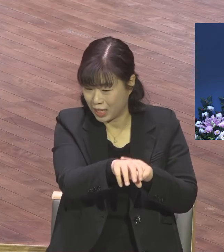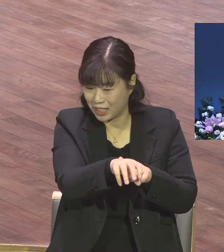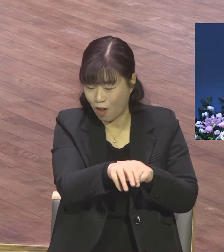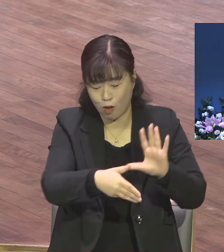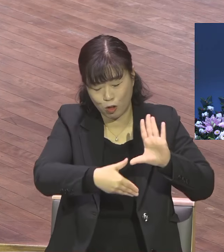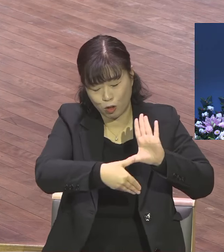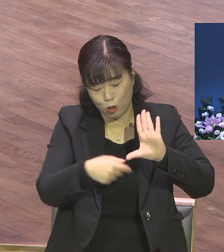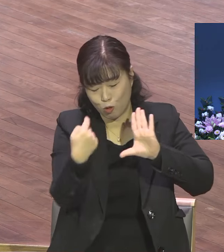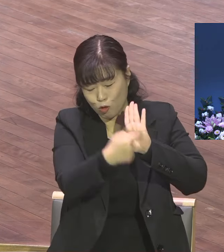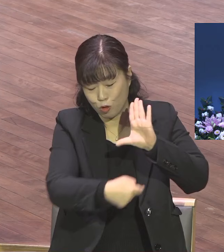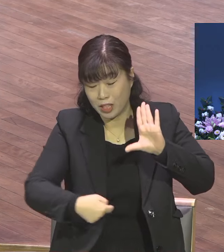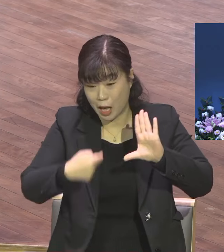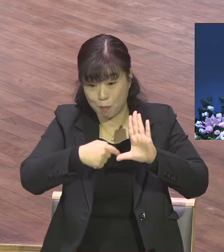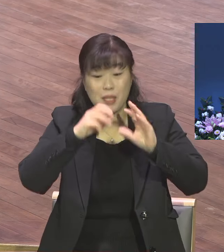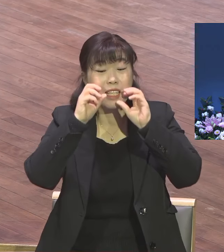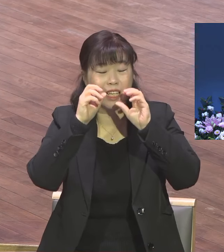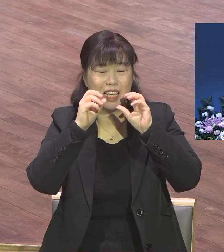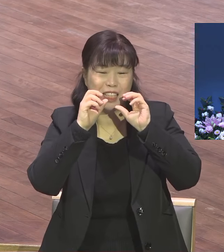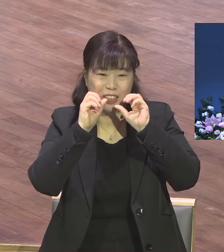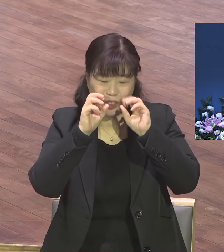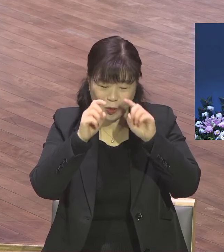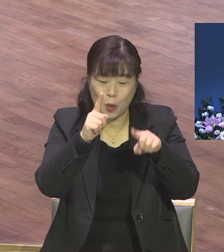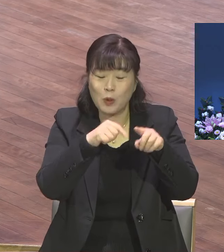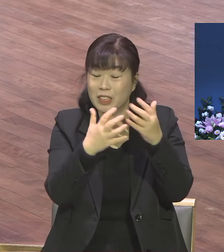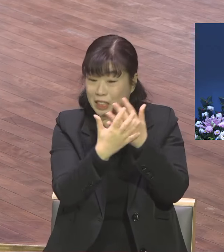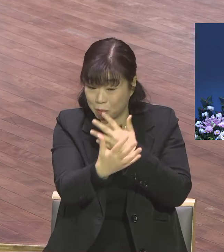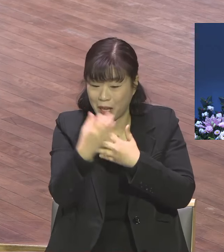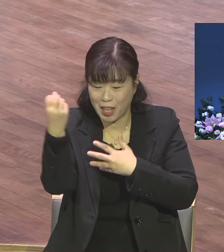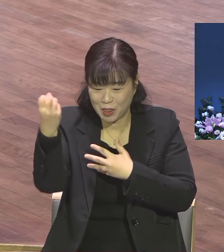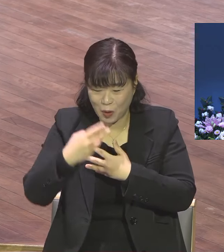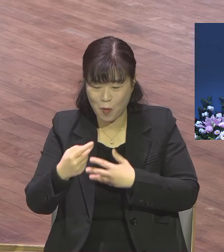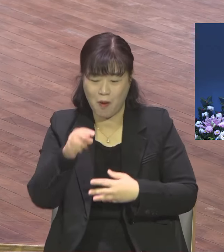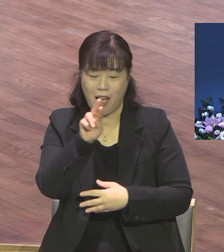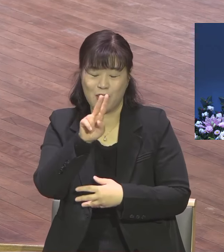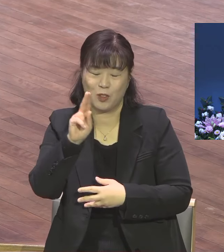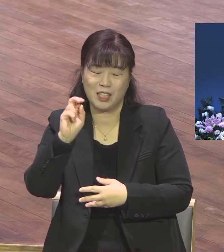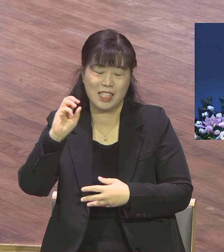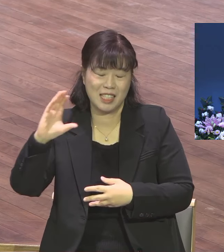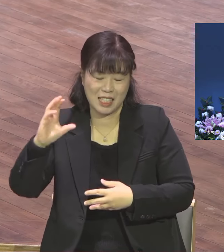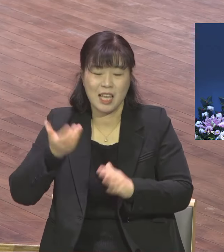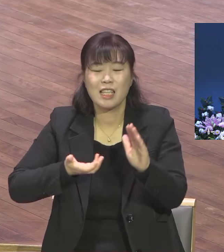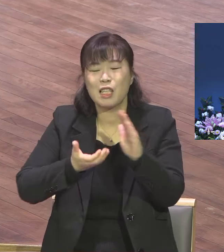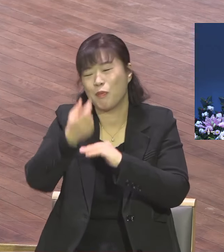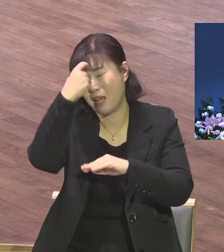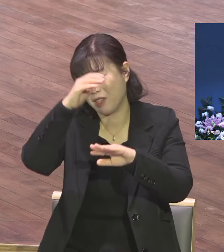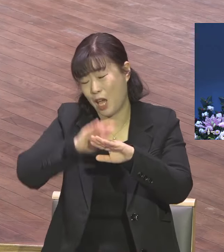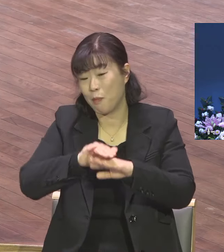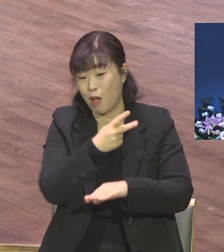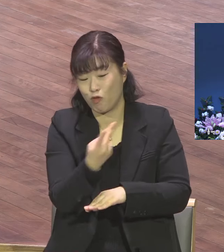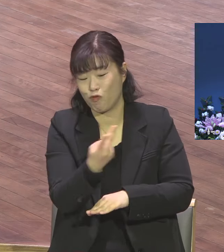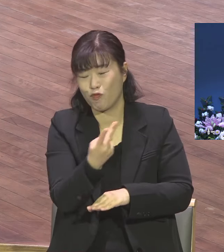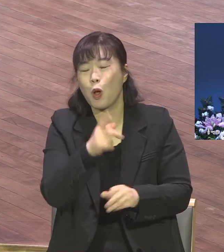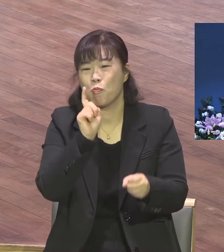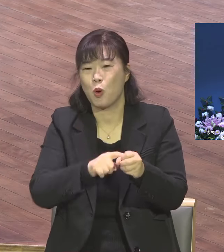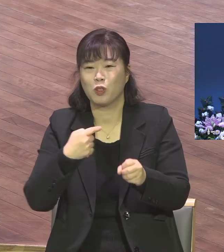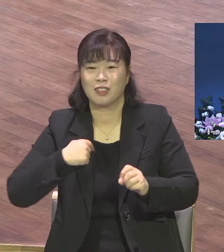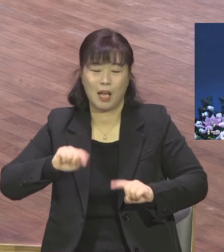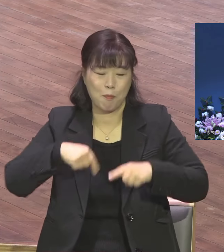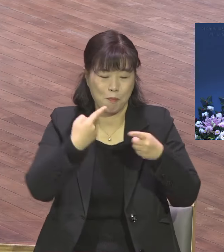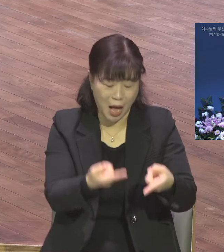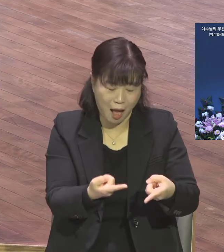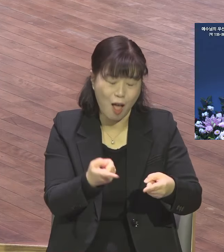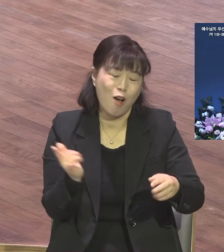되었습니다. 제가 오늘 새벽 6시에 여기 도착을 했습니다. 남미는 참으로 오고